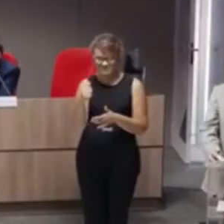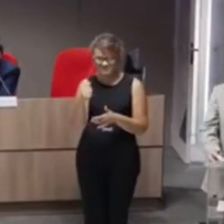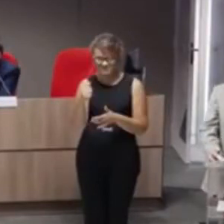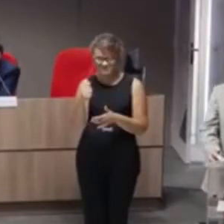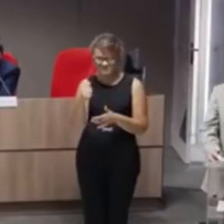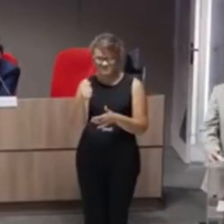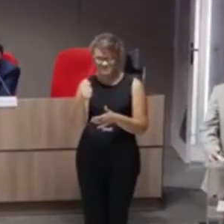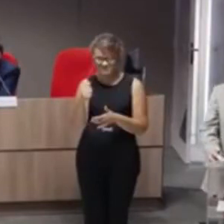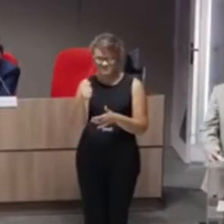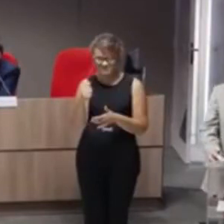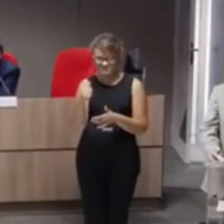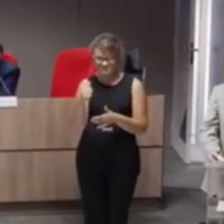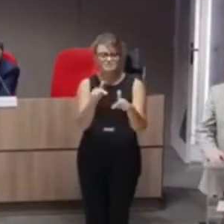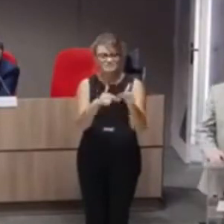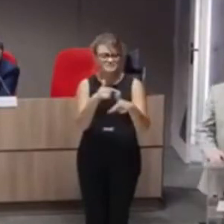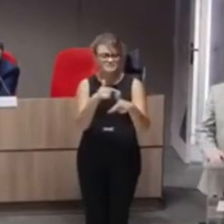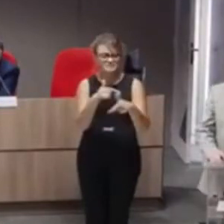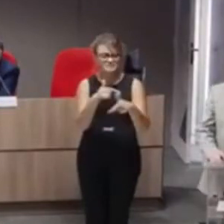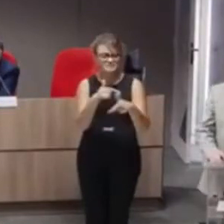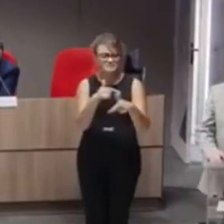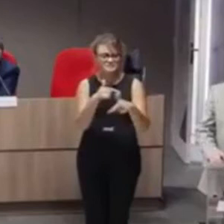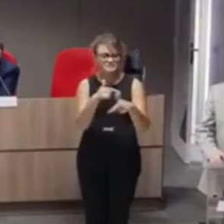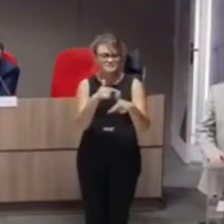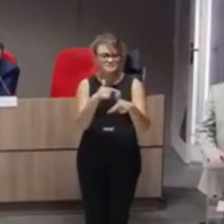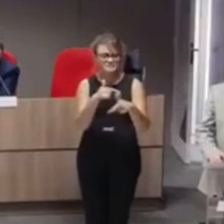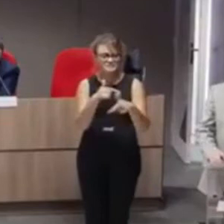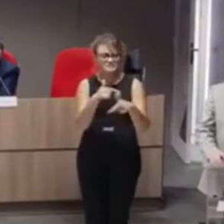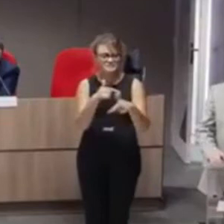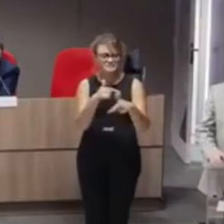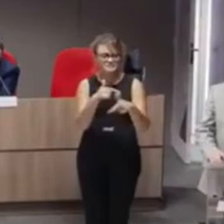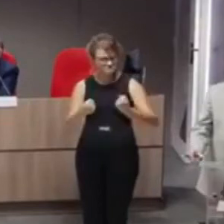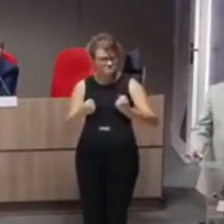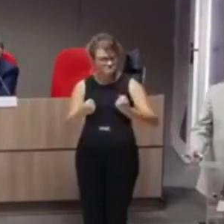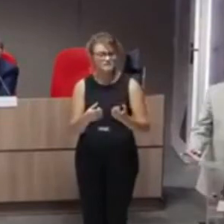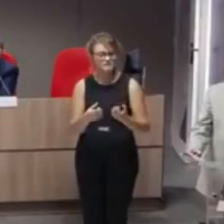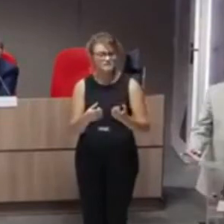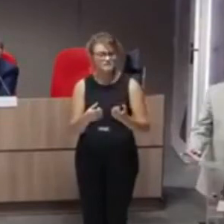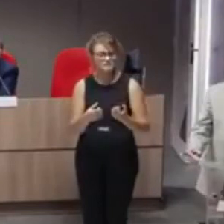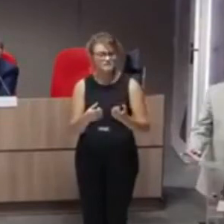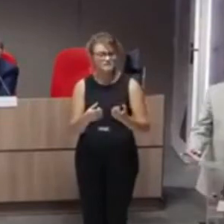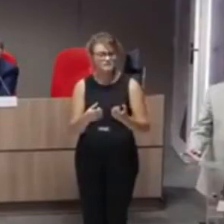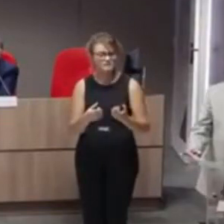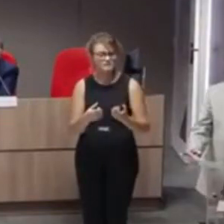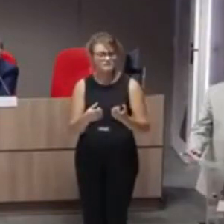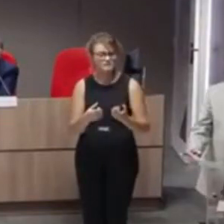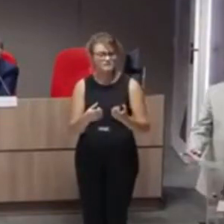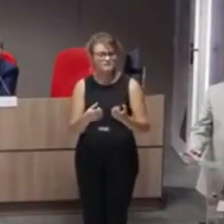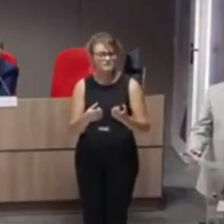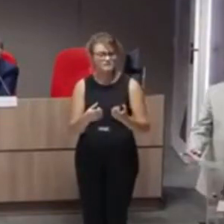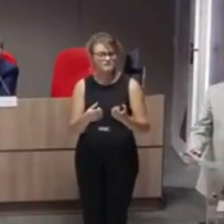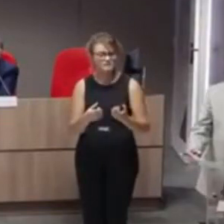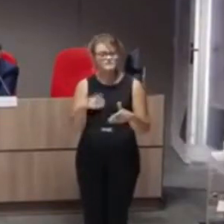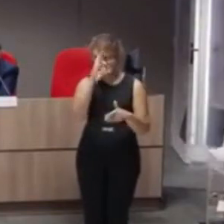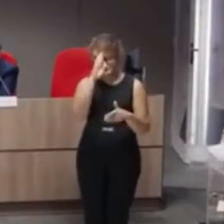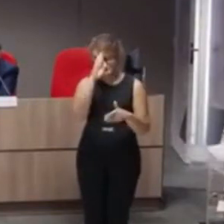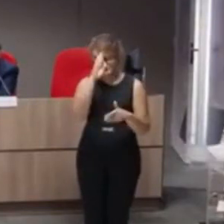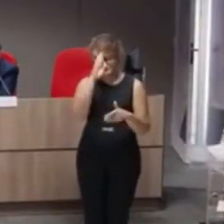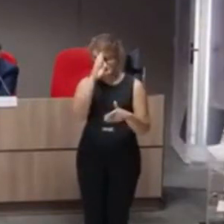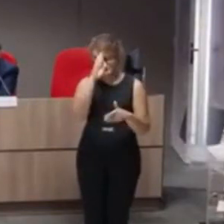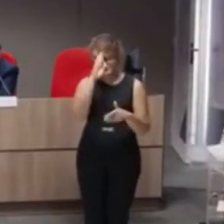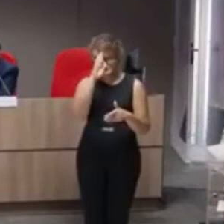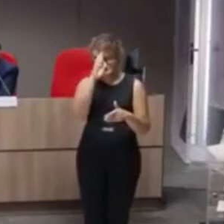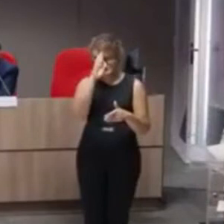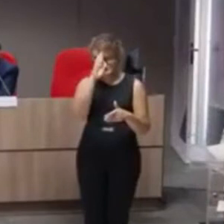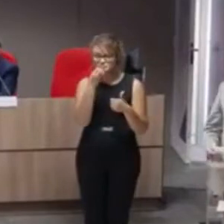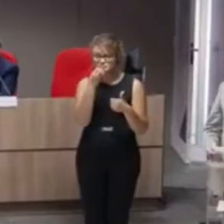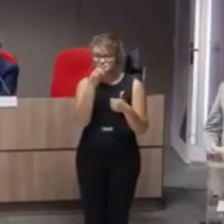MPT com a maior competência, a maior dedicação e extremamente, e acima de tudo, com o maior carinho. Muito